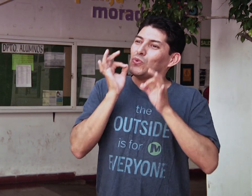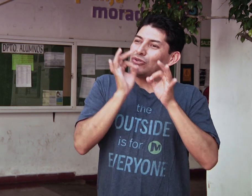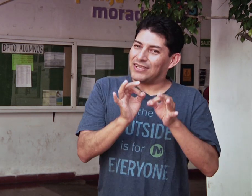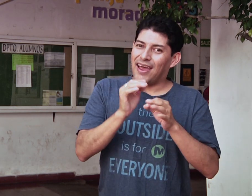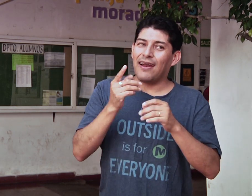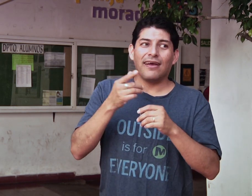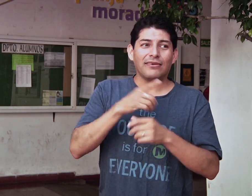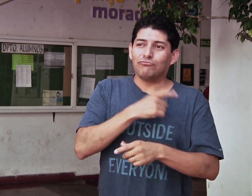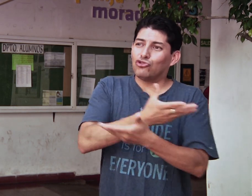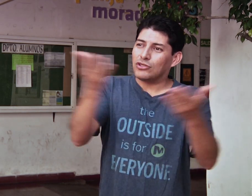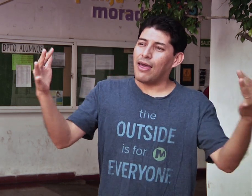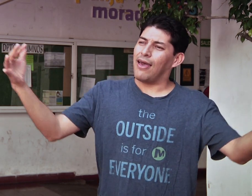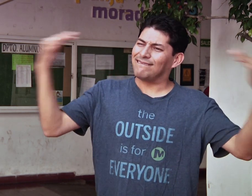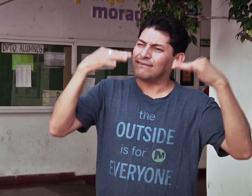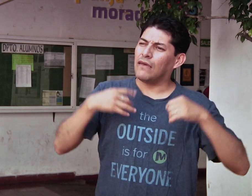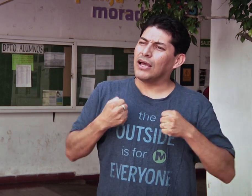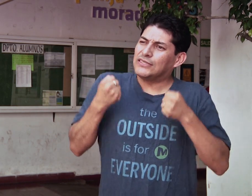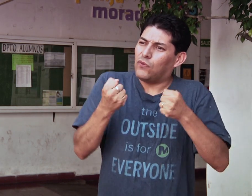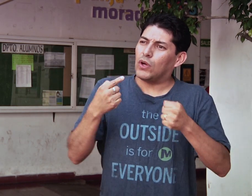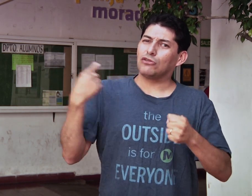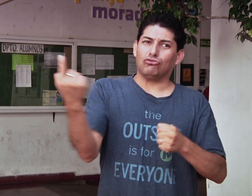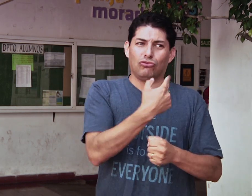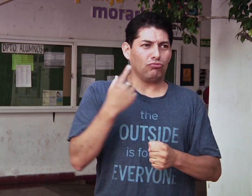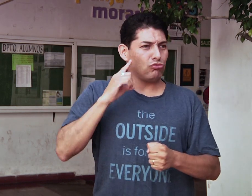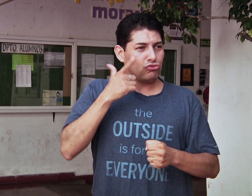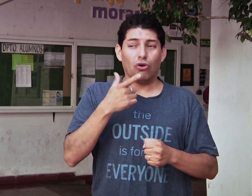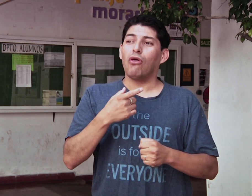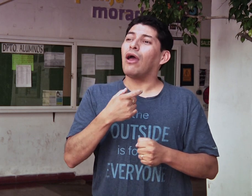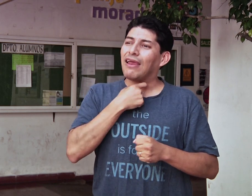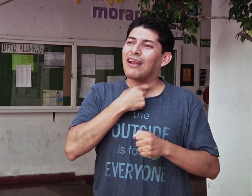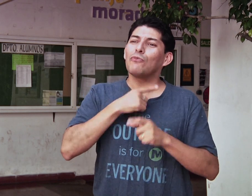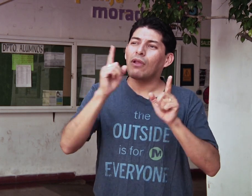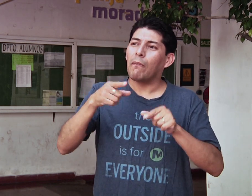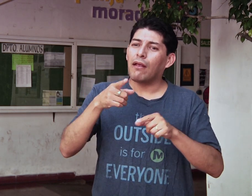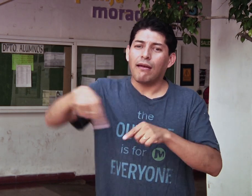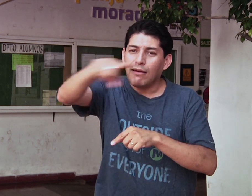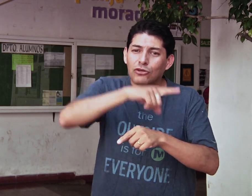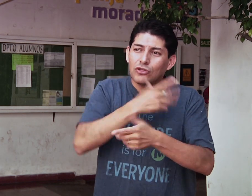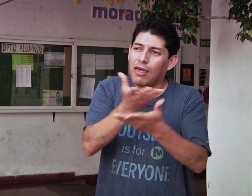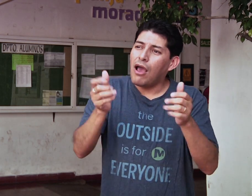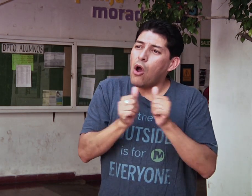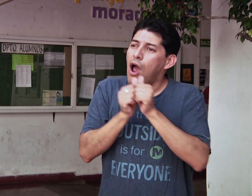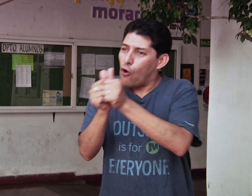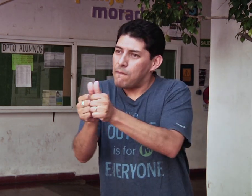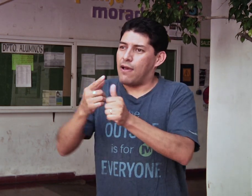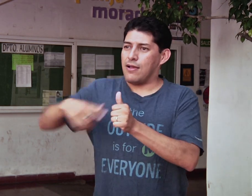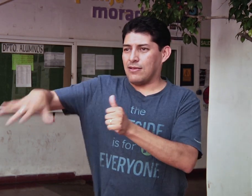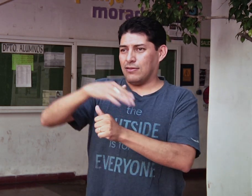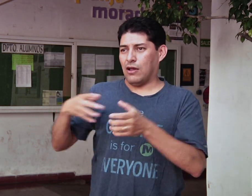Había pero que que es un orgullo para nosotros mostrarle a la sociedad todo lo que nosotros podemos hacer Sí